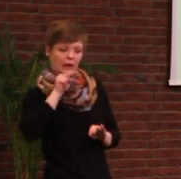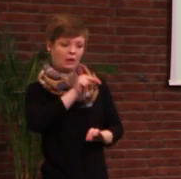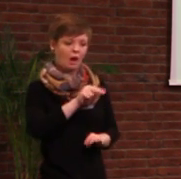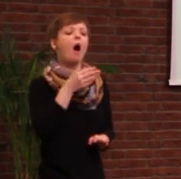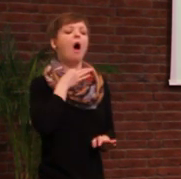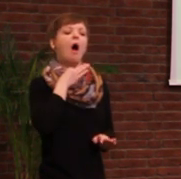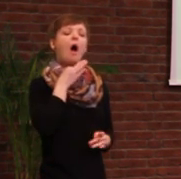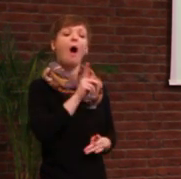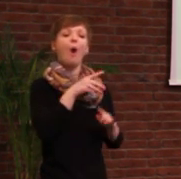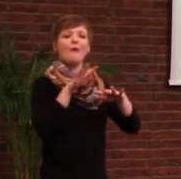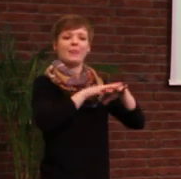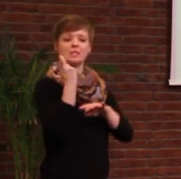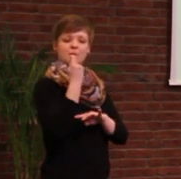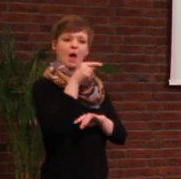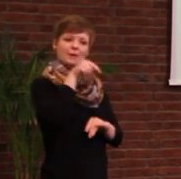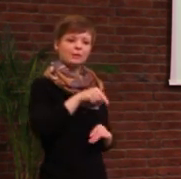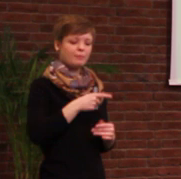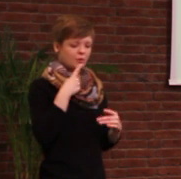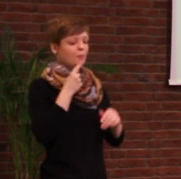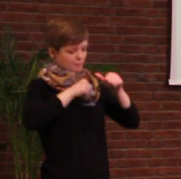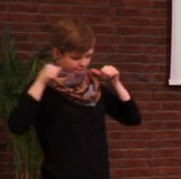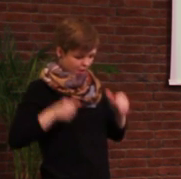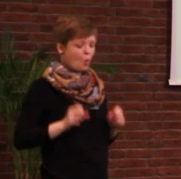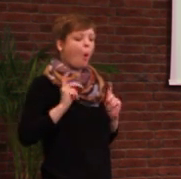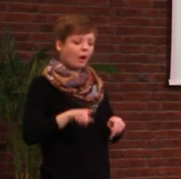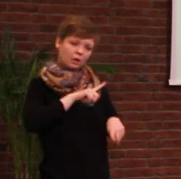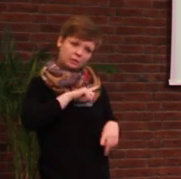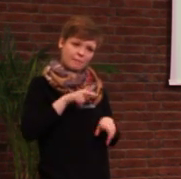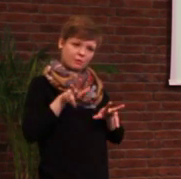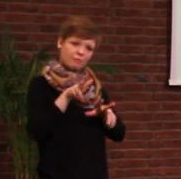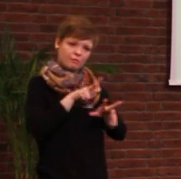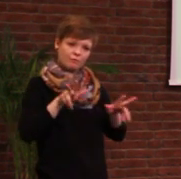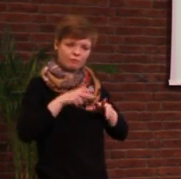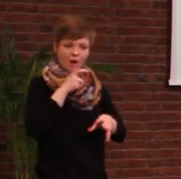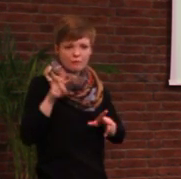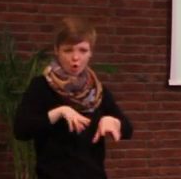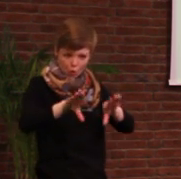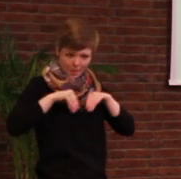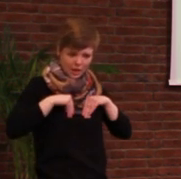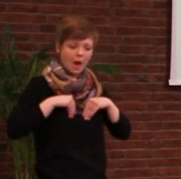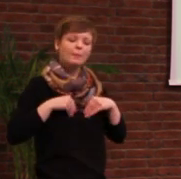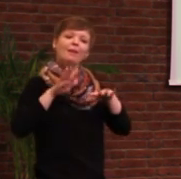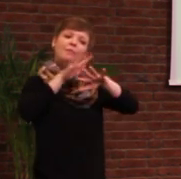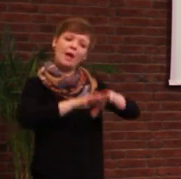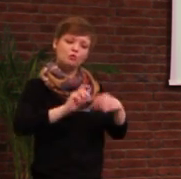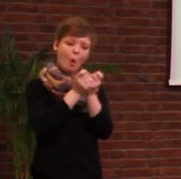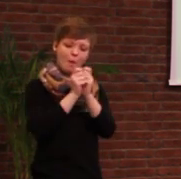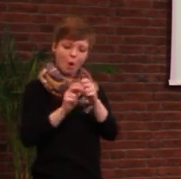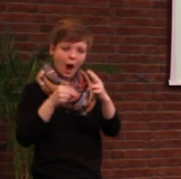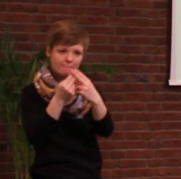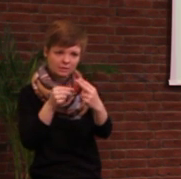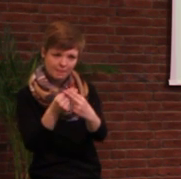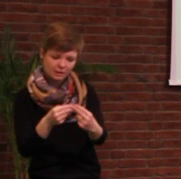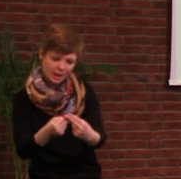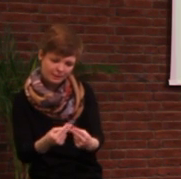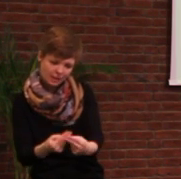sich selbst dazu verpflichtet hat, die nötigen Investitionen in den Umbau der Netze so rasch wie möglich vorzunehmen und auch einen Teil der Gewinne direkt